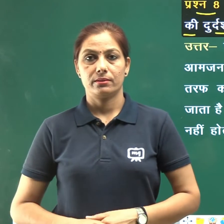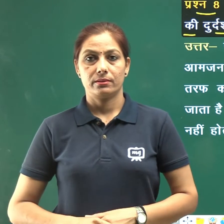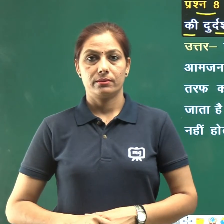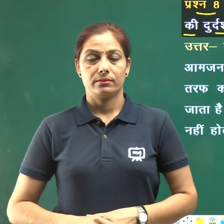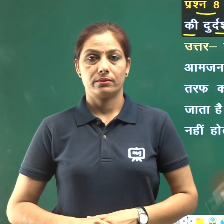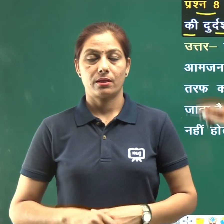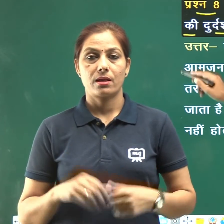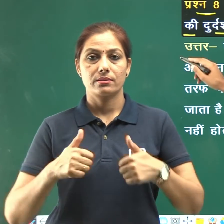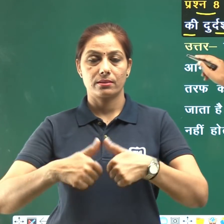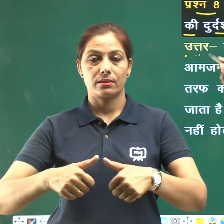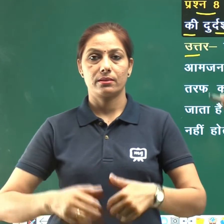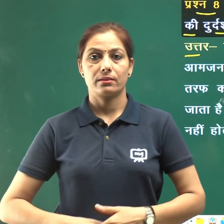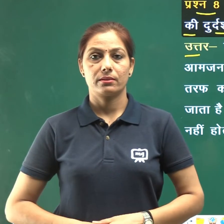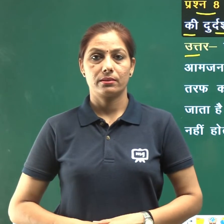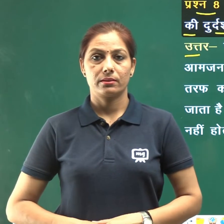उत्तर है,